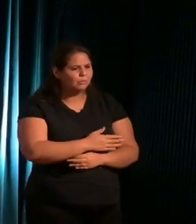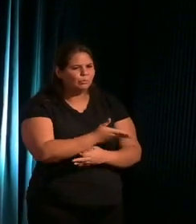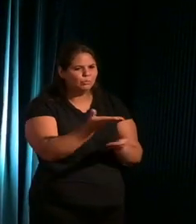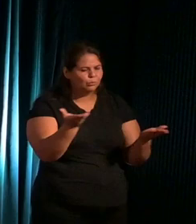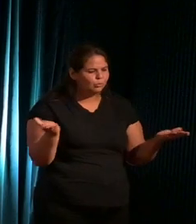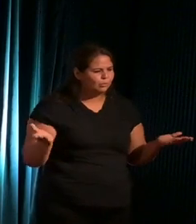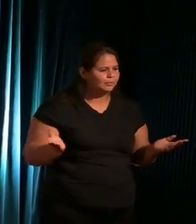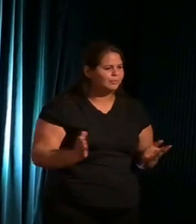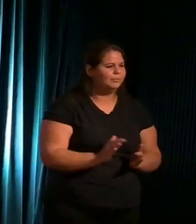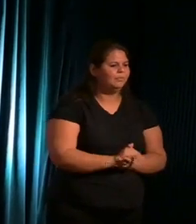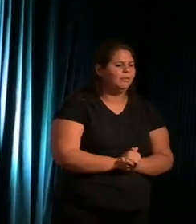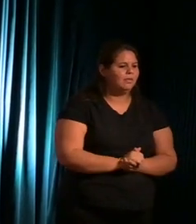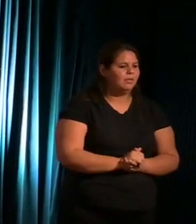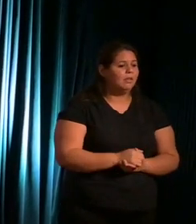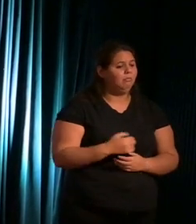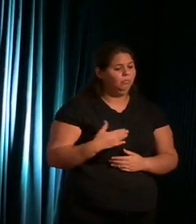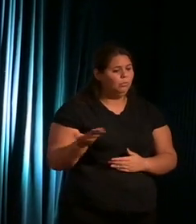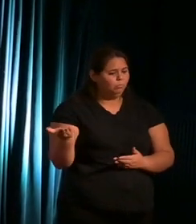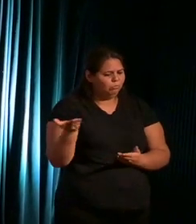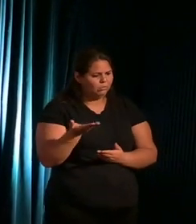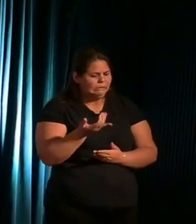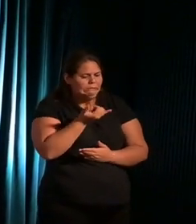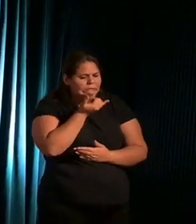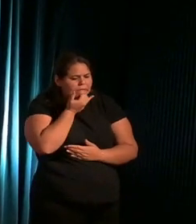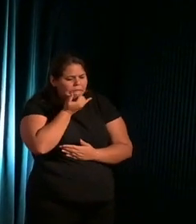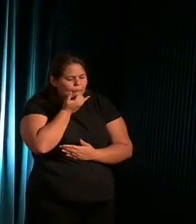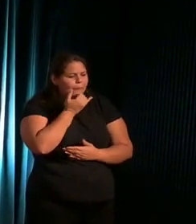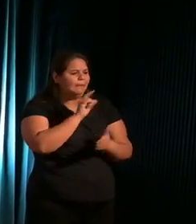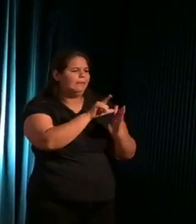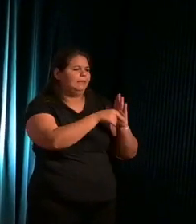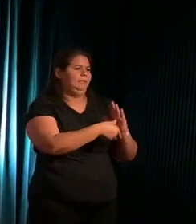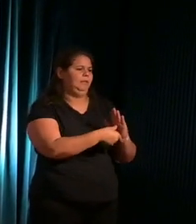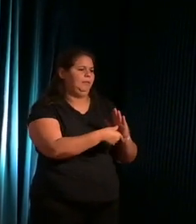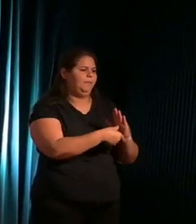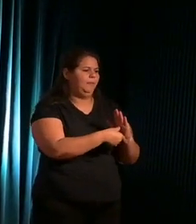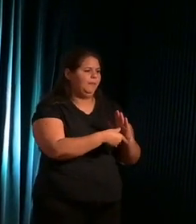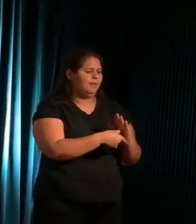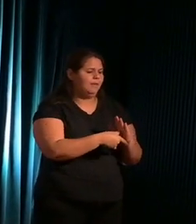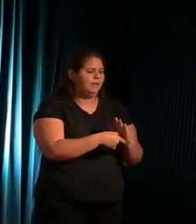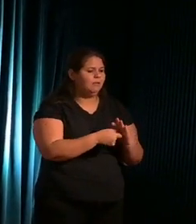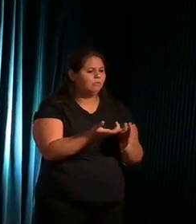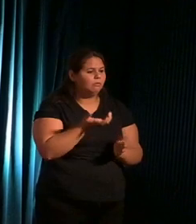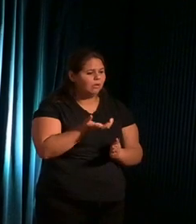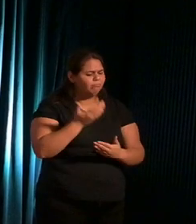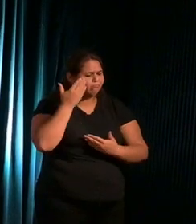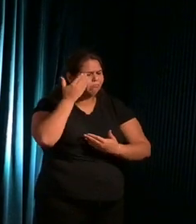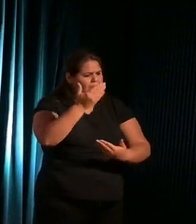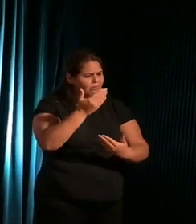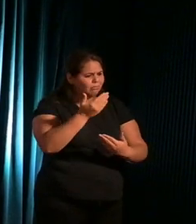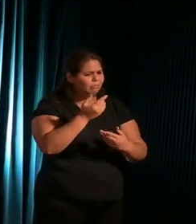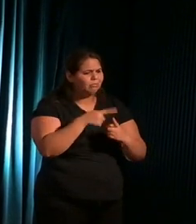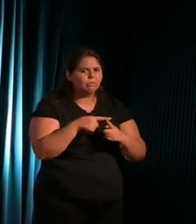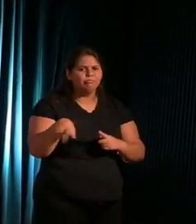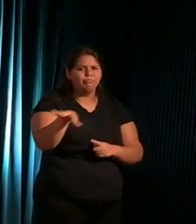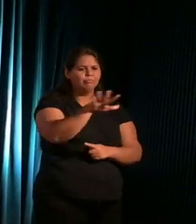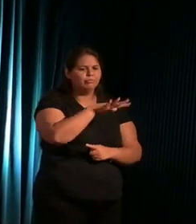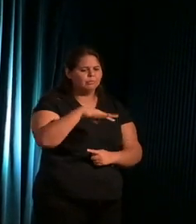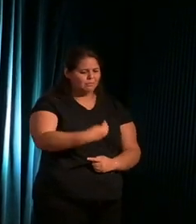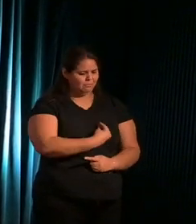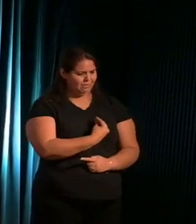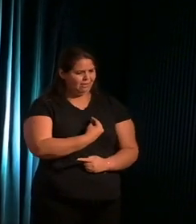Boa tarde a todas. Mais uma vez, desculpa aí o atraso. E gostaria de agradecer muito a presença de